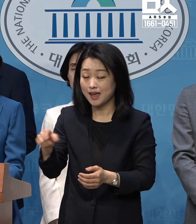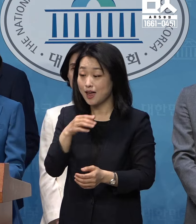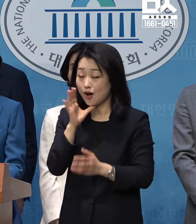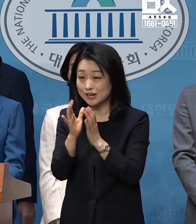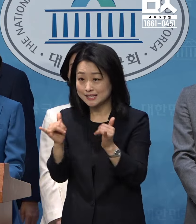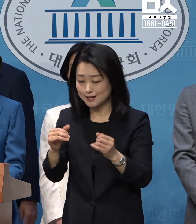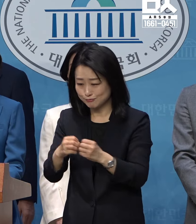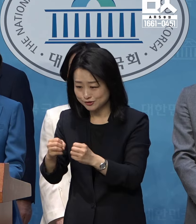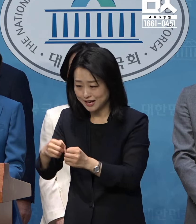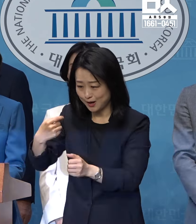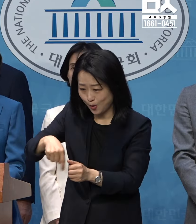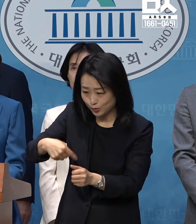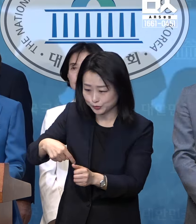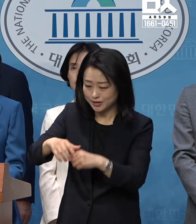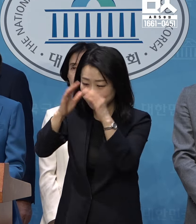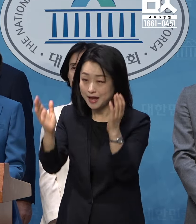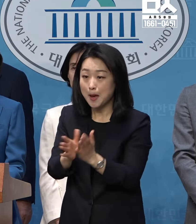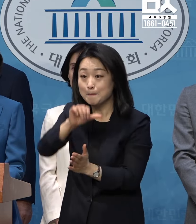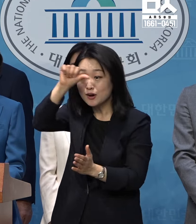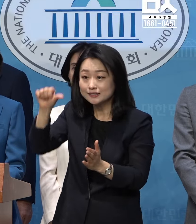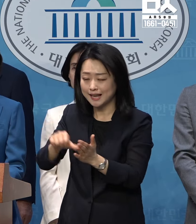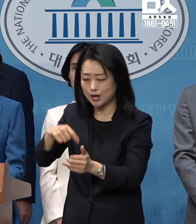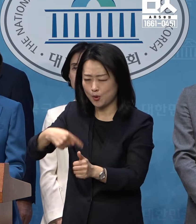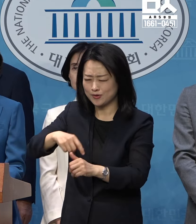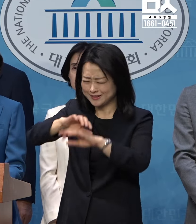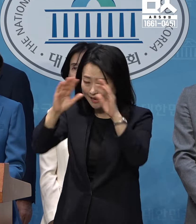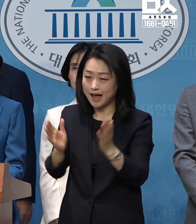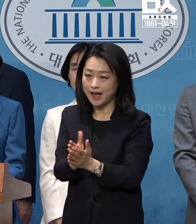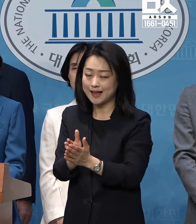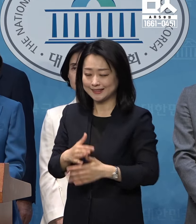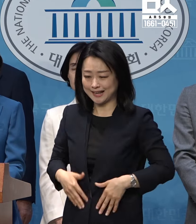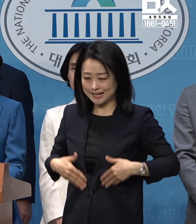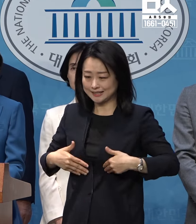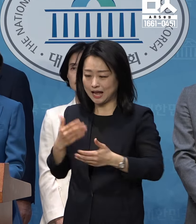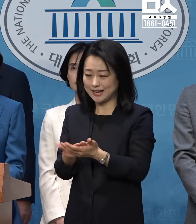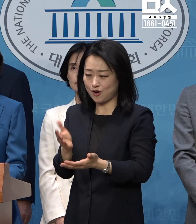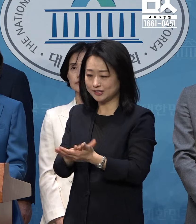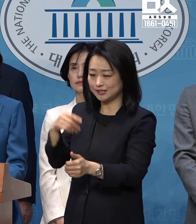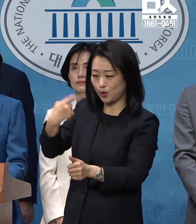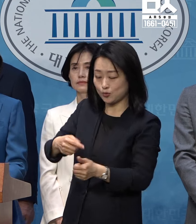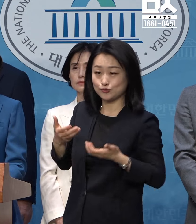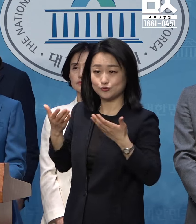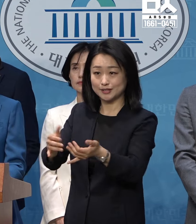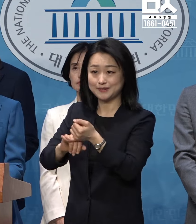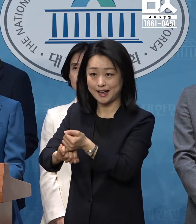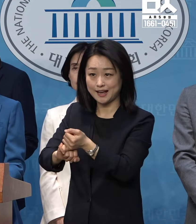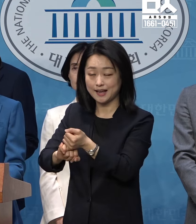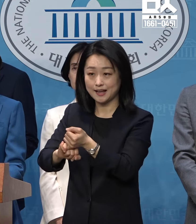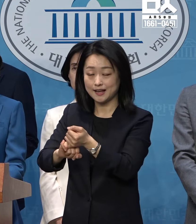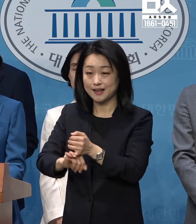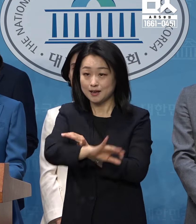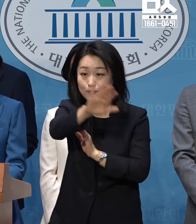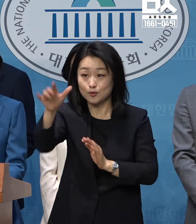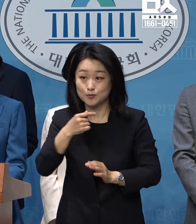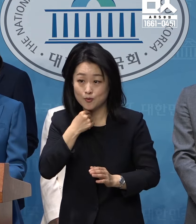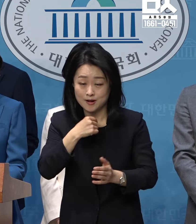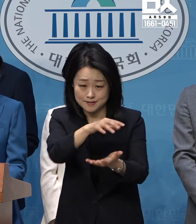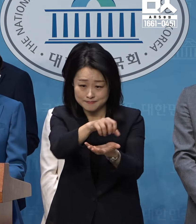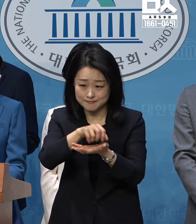교육을 위한 평생 교육까지 따뜻한 교육, 혁신 교육을 만들어갈 것입니다. 모든 소리를 듣고 뿌리를